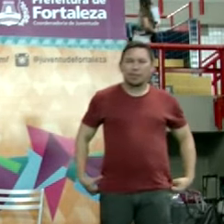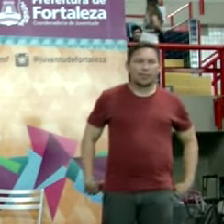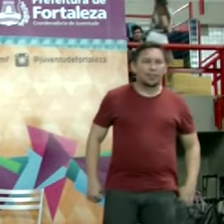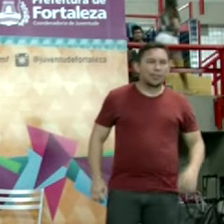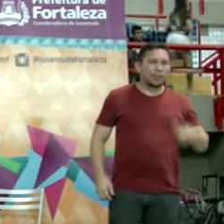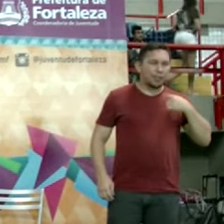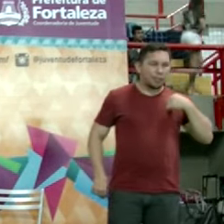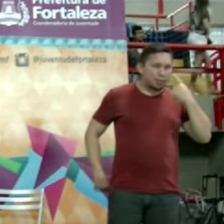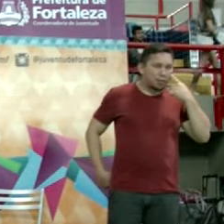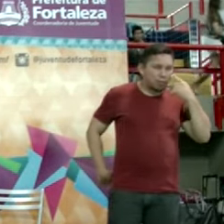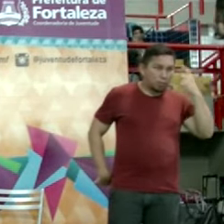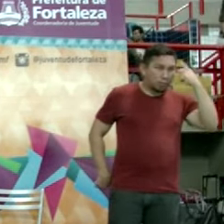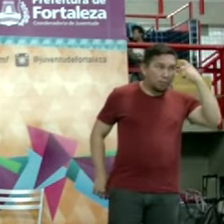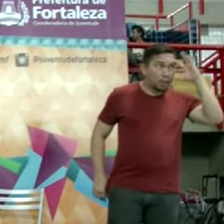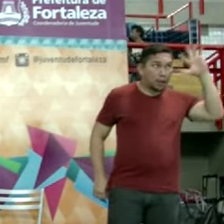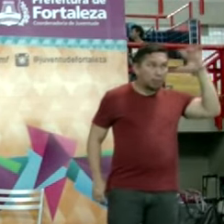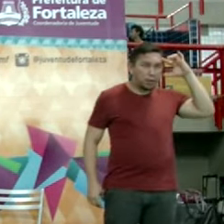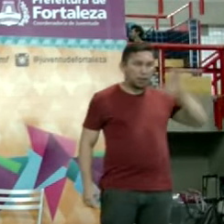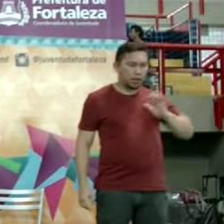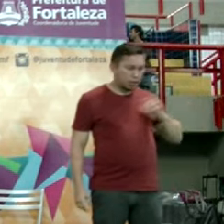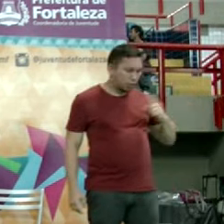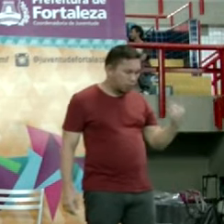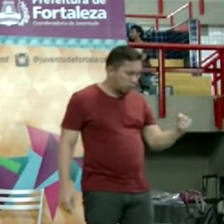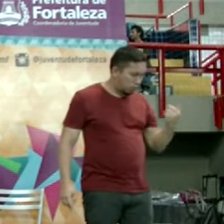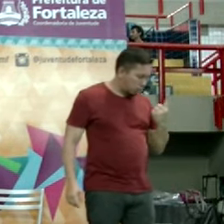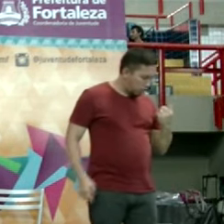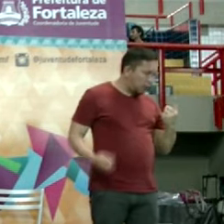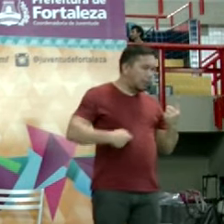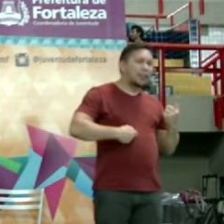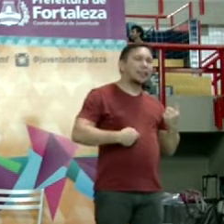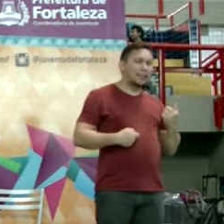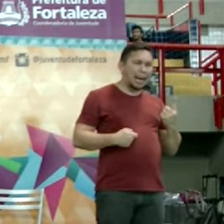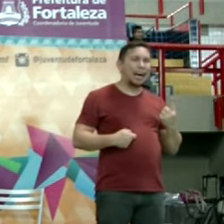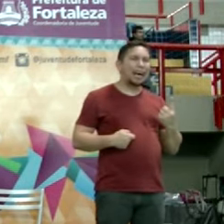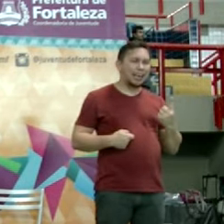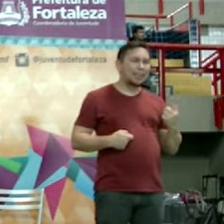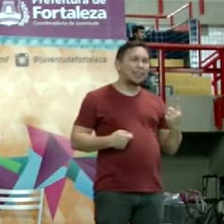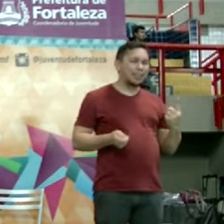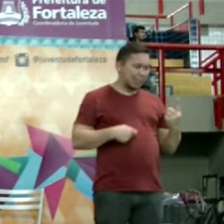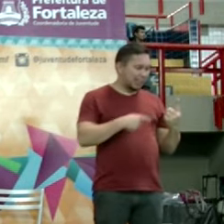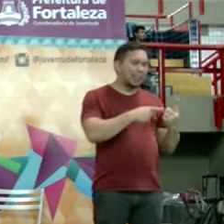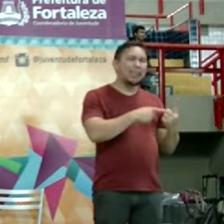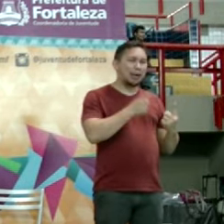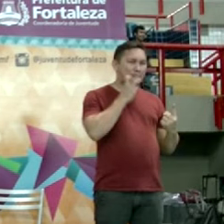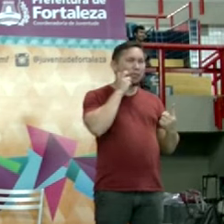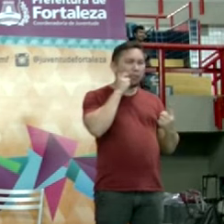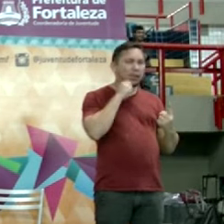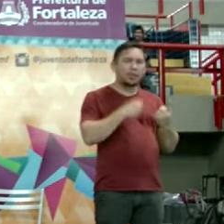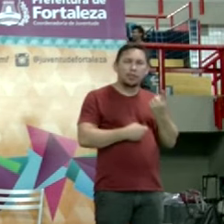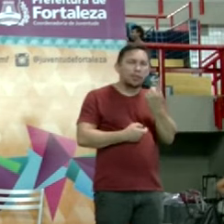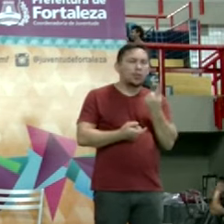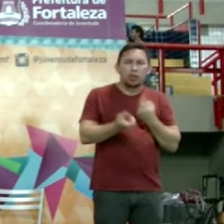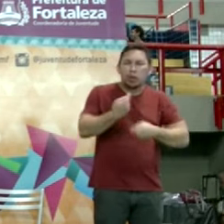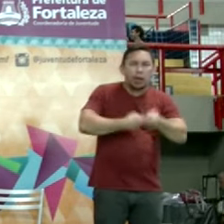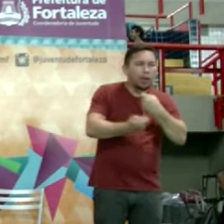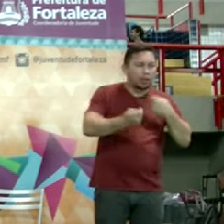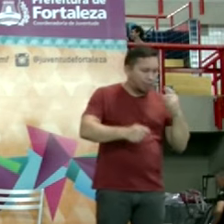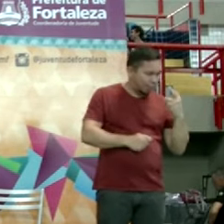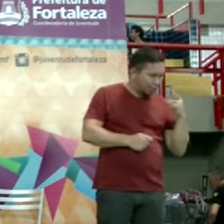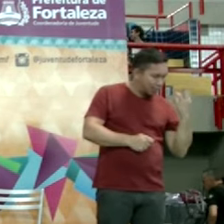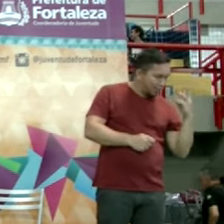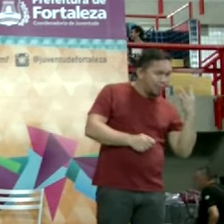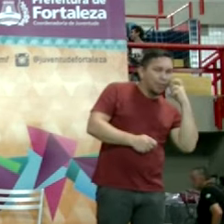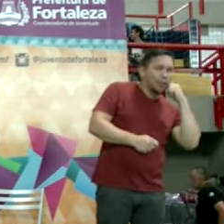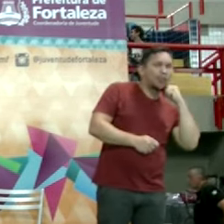oportunidade de multiplicar aquilo. E a pessoa com a mentalidade pobre pensa, o que é que eu vou gastar com aquilo? Então acreditar